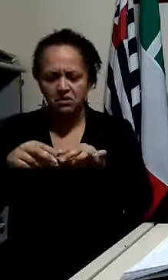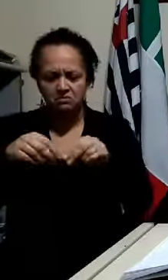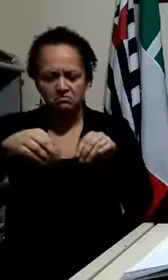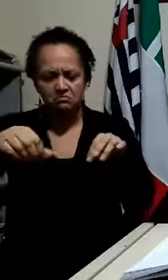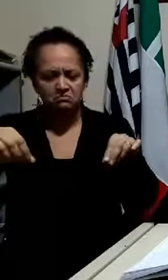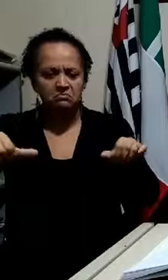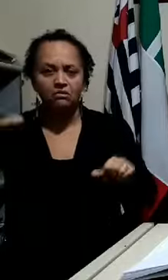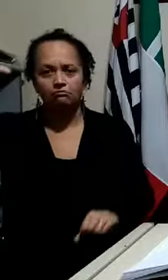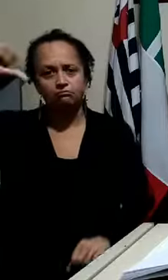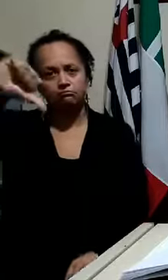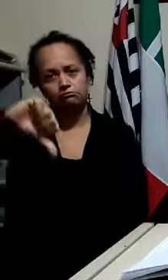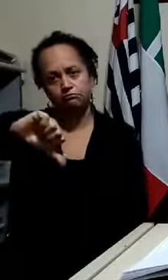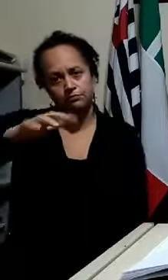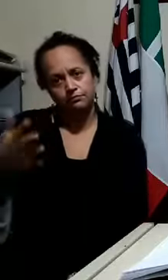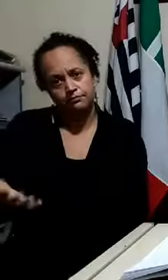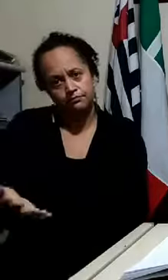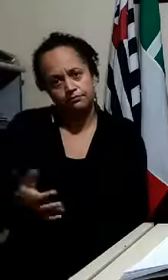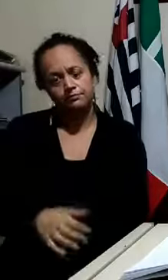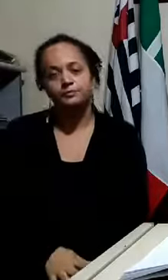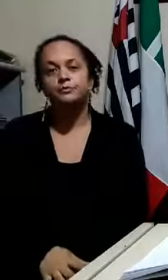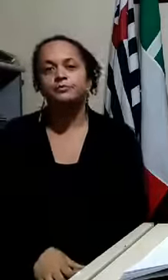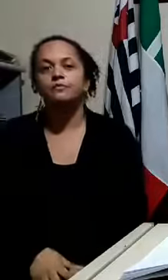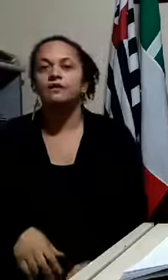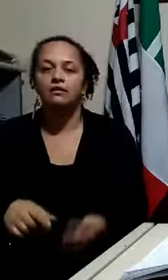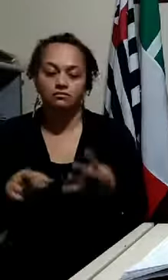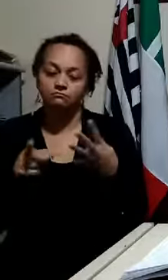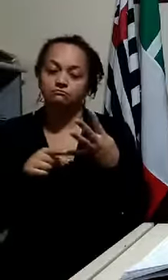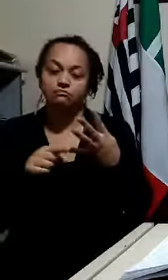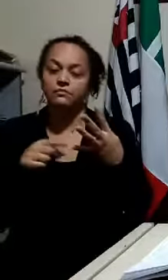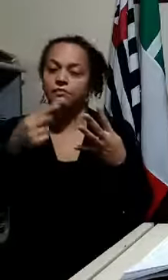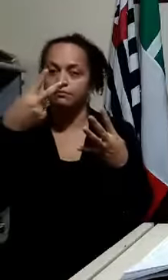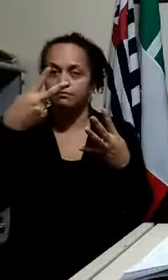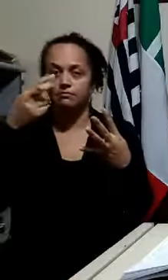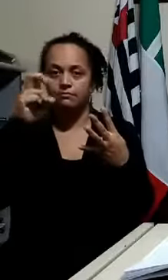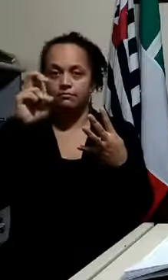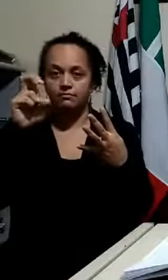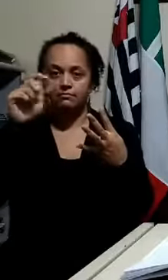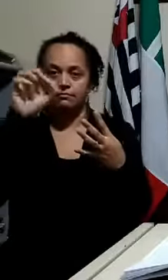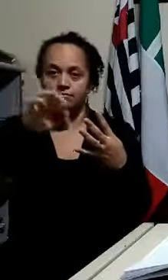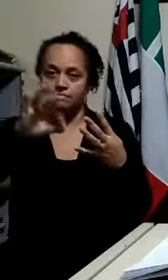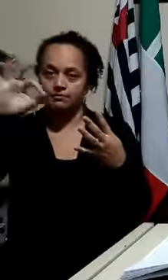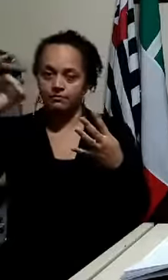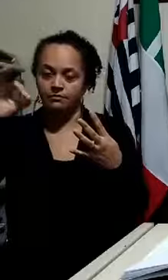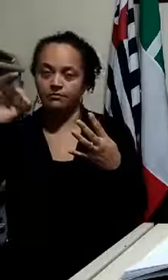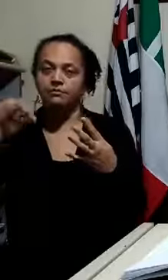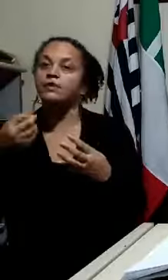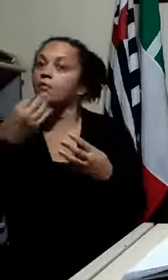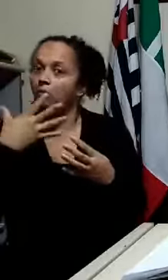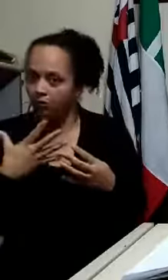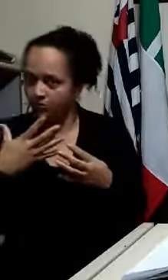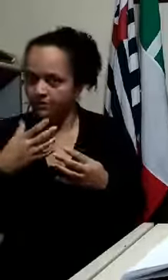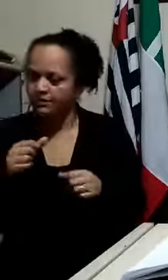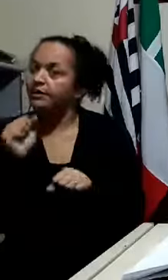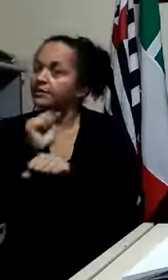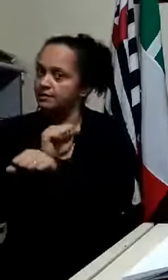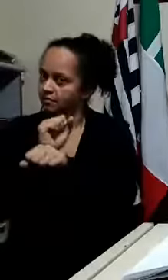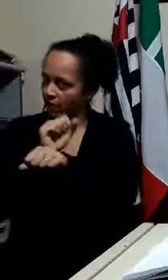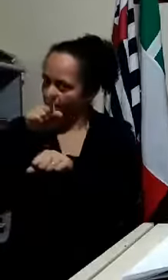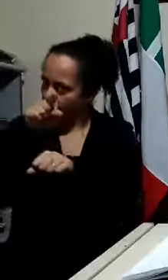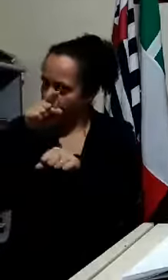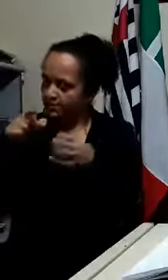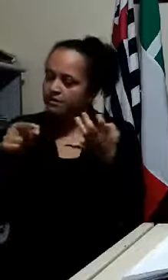inférteis. E 25% é solo fértil. Eu espero que você esteja entre os